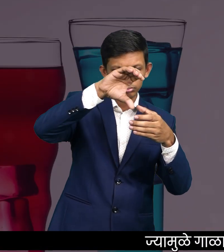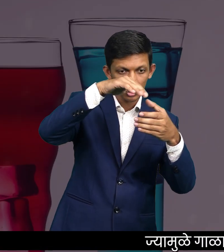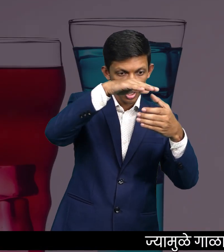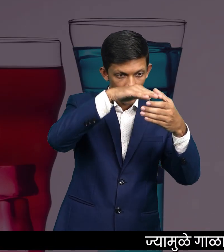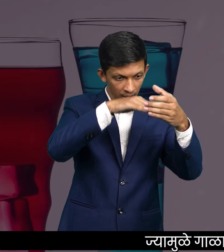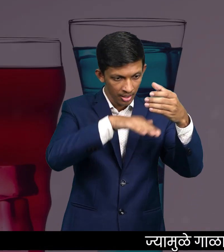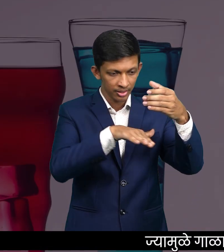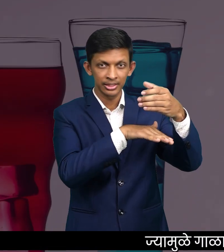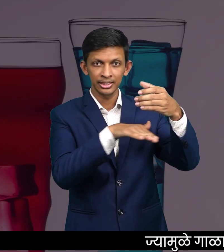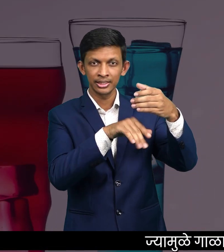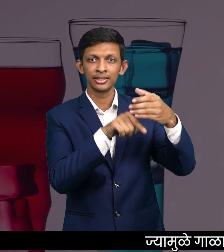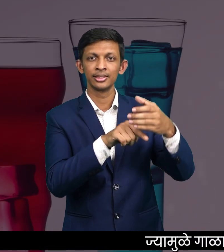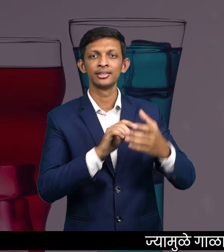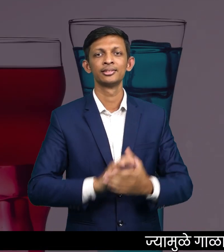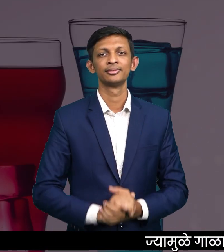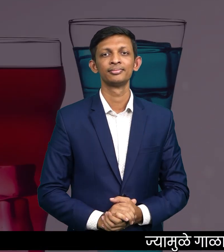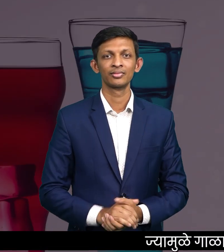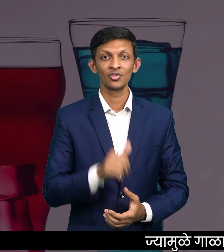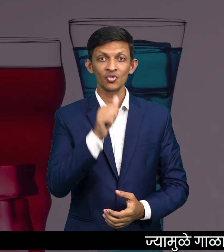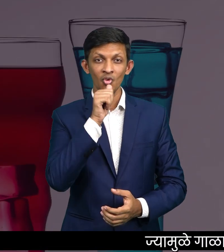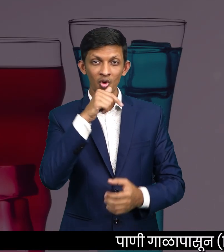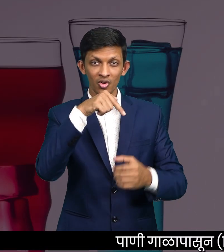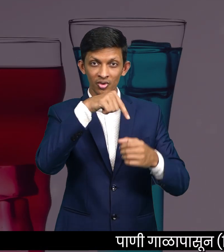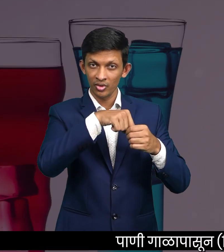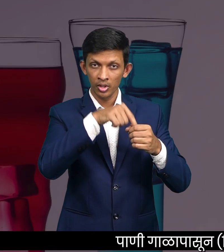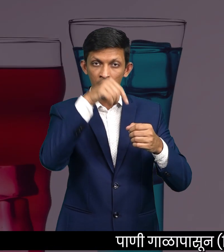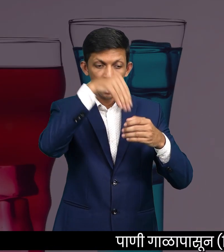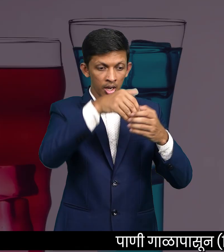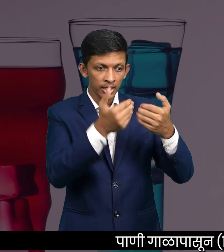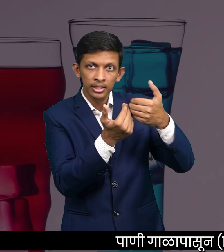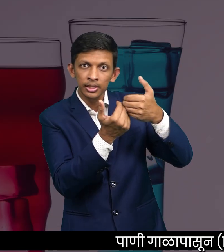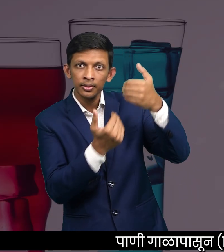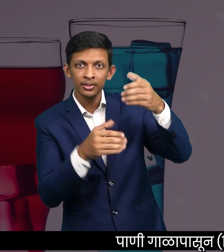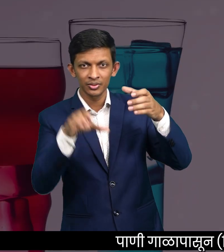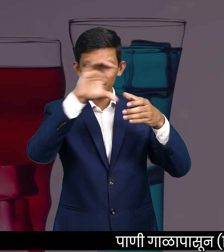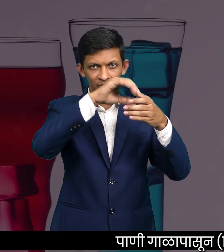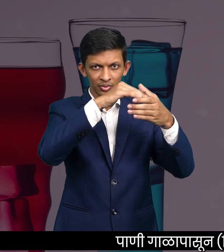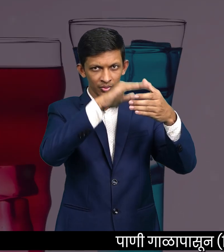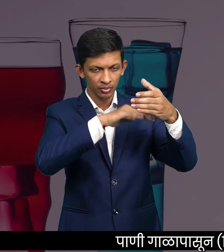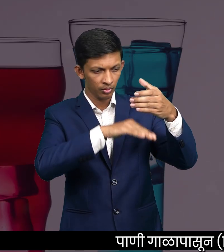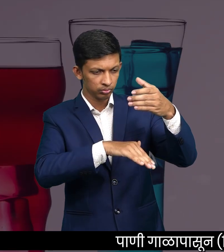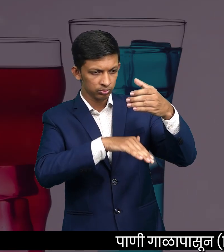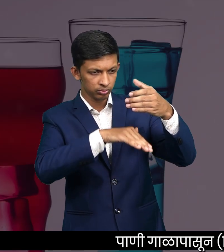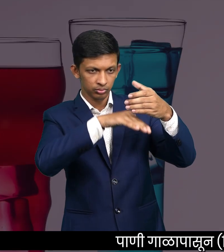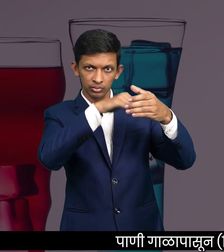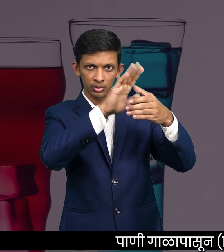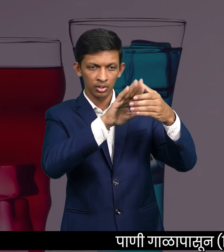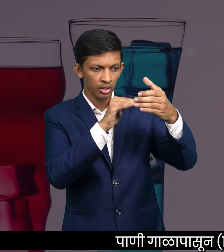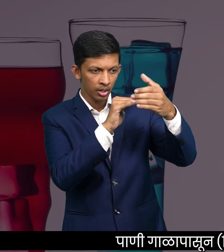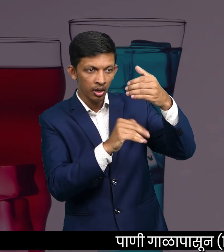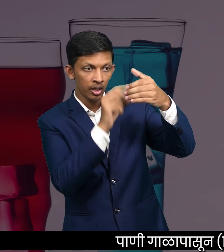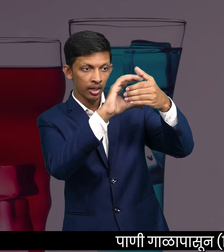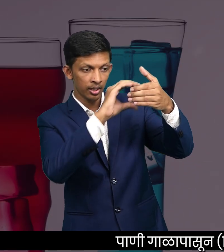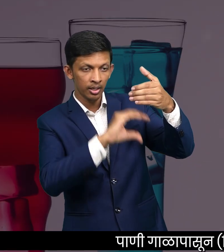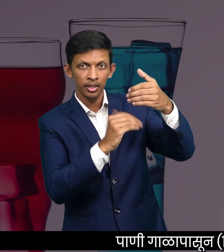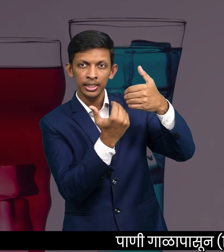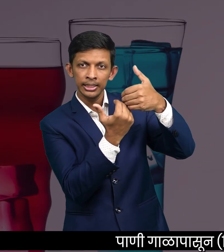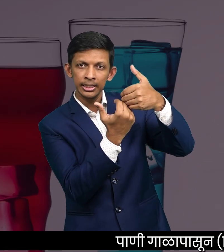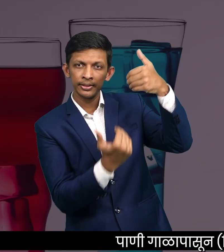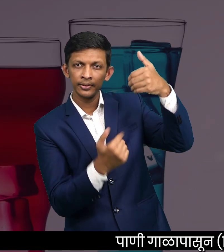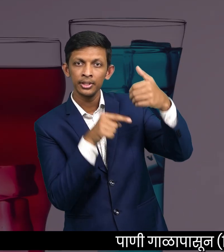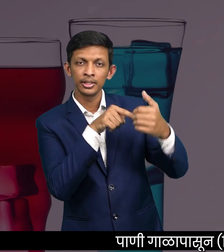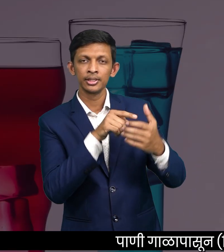ज्यामुळे गाळाचे विघटन होत नाही. पाणी गाळापासून चिखलापासून वेगळे होते.